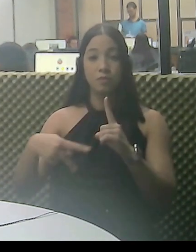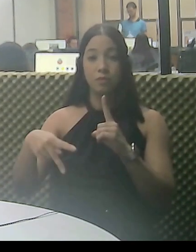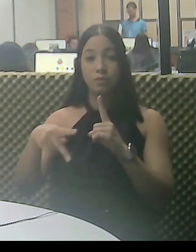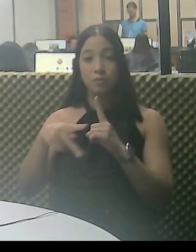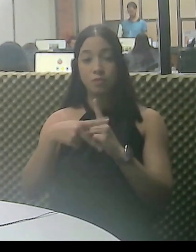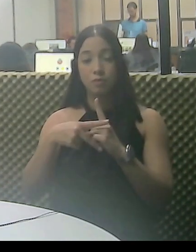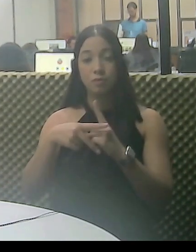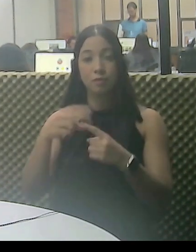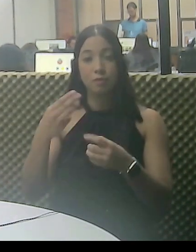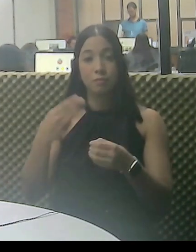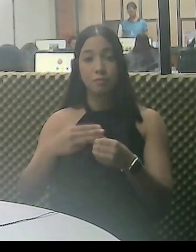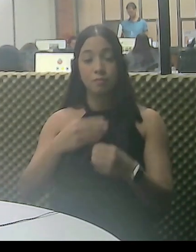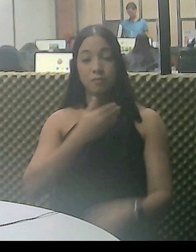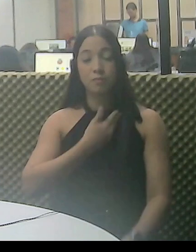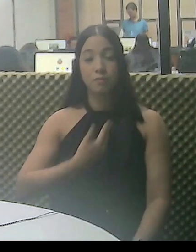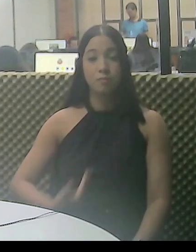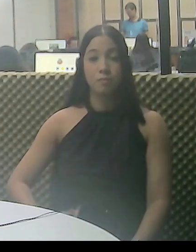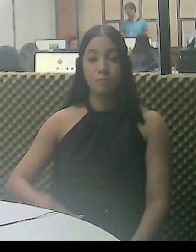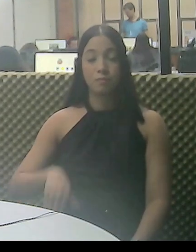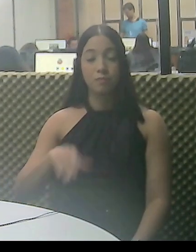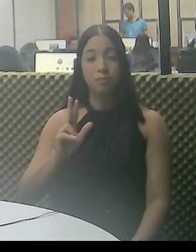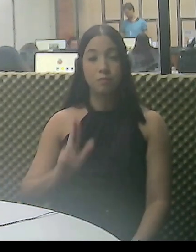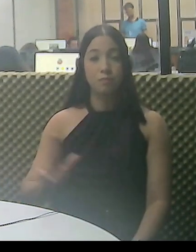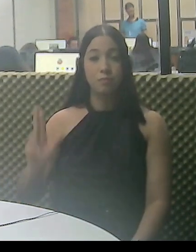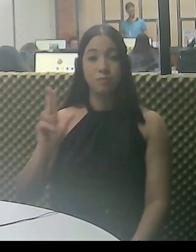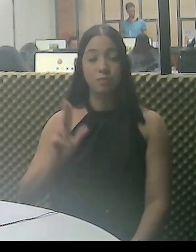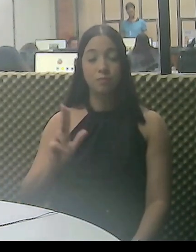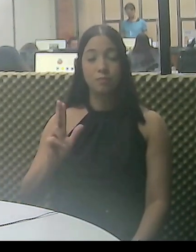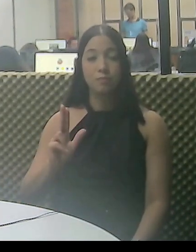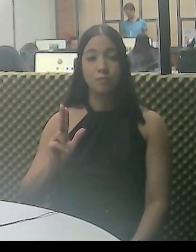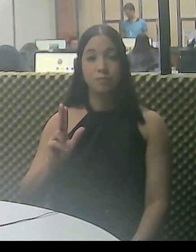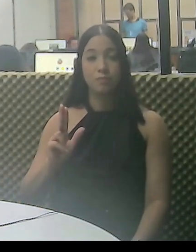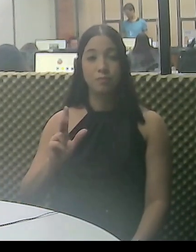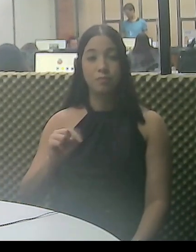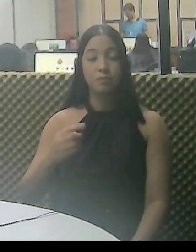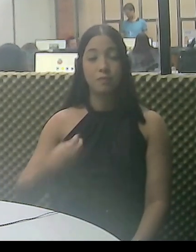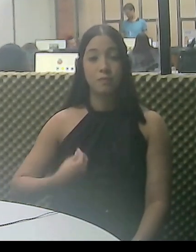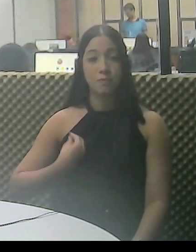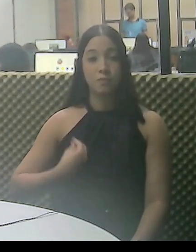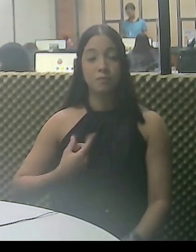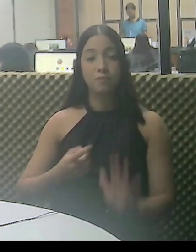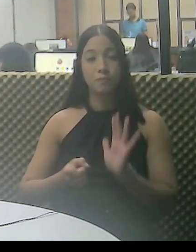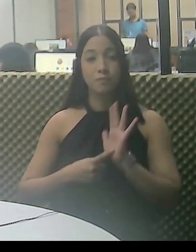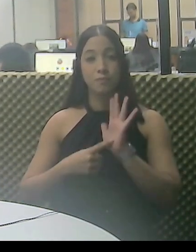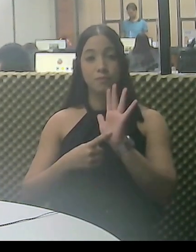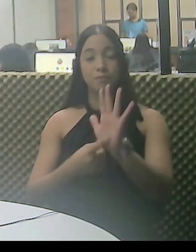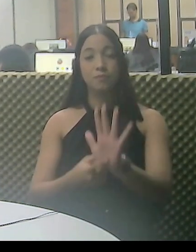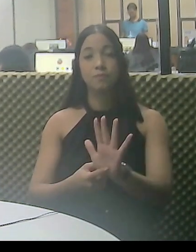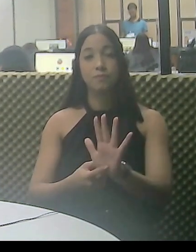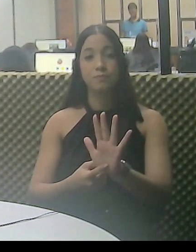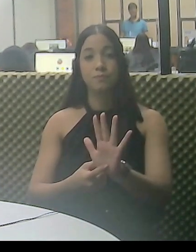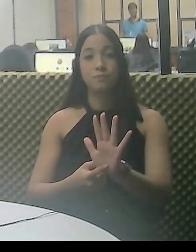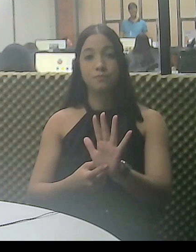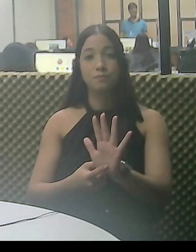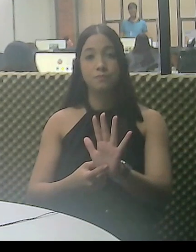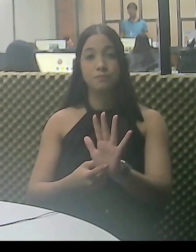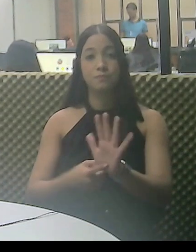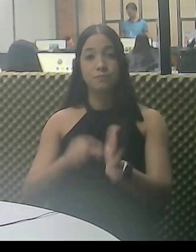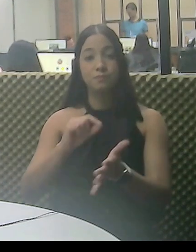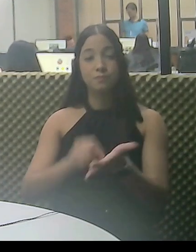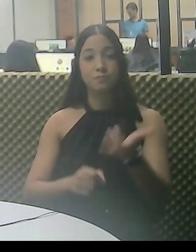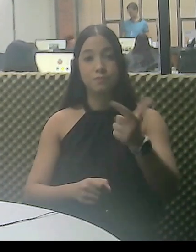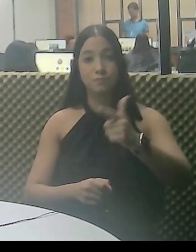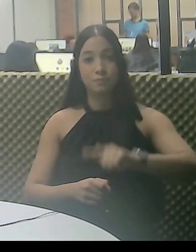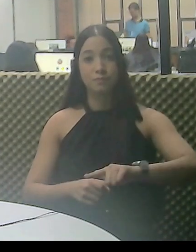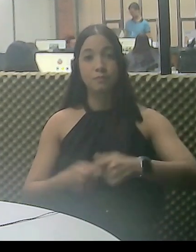Servidores Públicos do município de Uberlândia, o IPREMO. O procedimento é popularmente conhecido como prova de vida. Para se